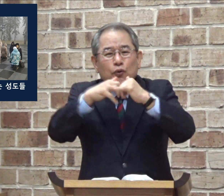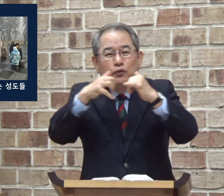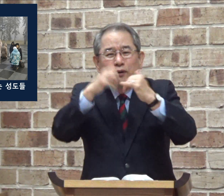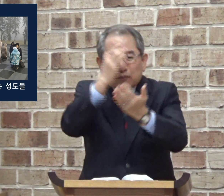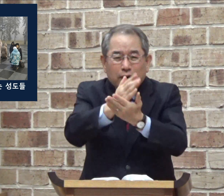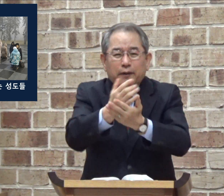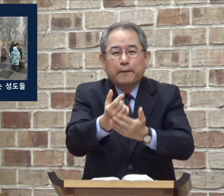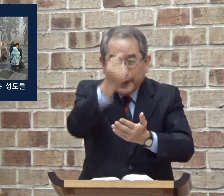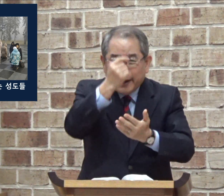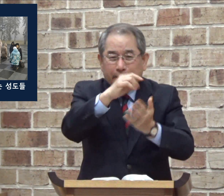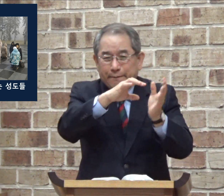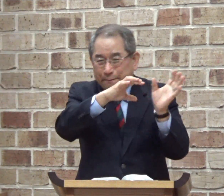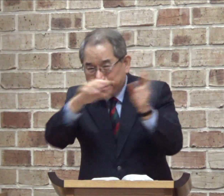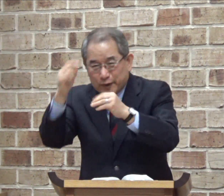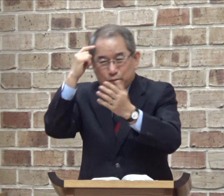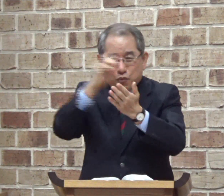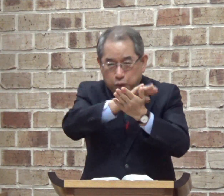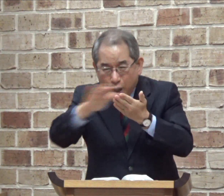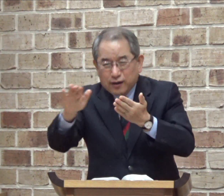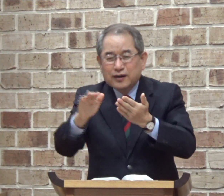전에는 기도 잘 하지 않았던 사람들도 이 전쟁의 위협 속에서